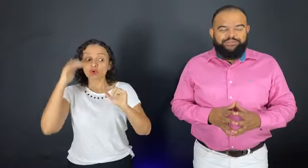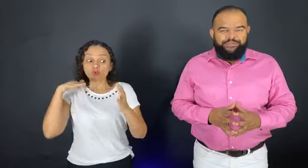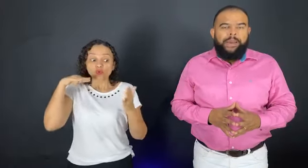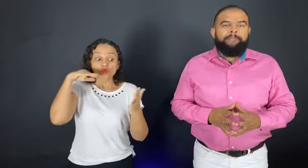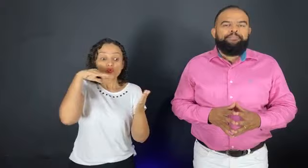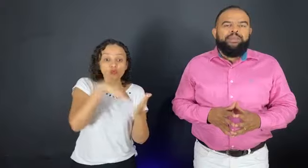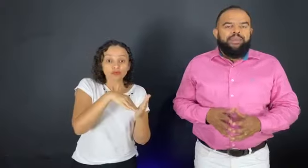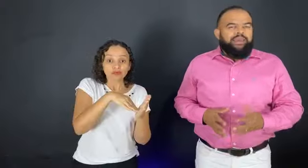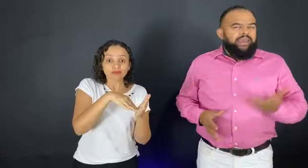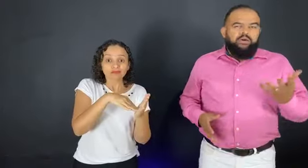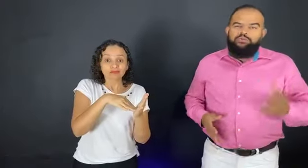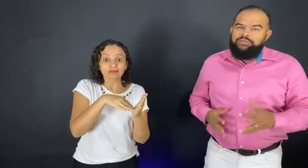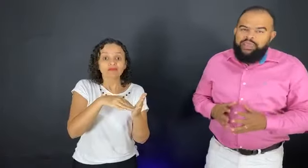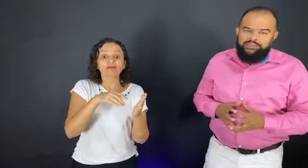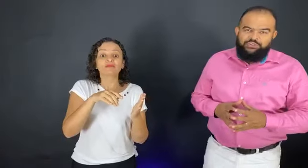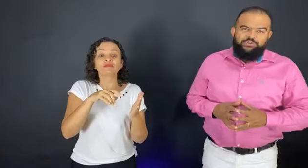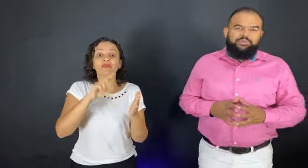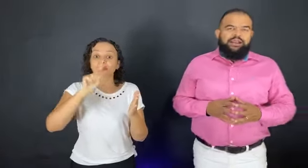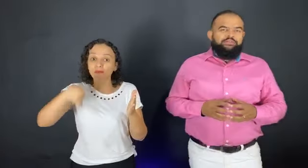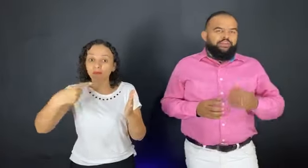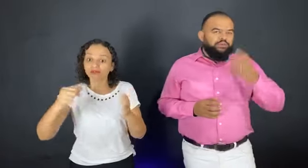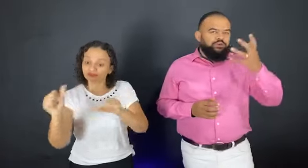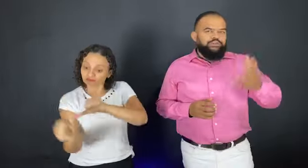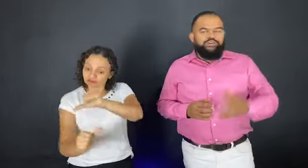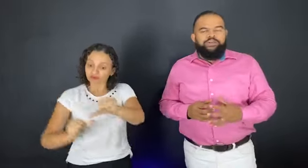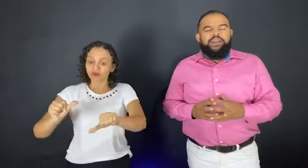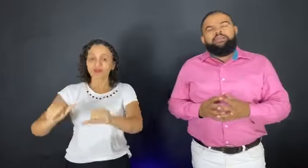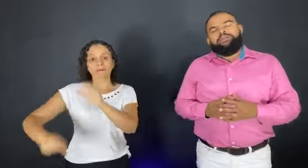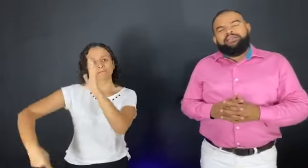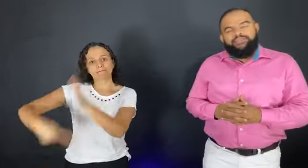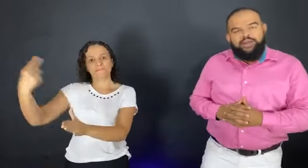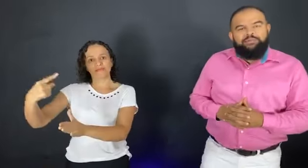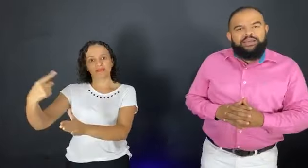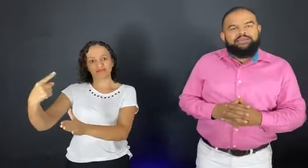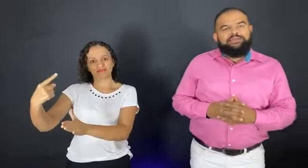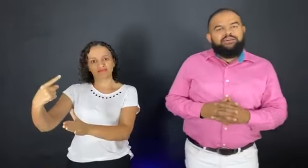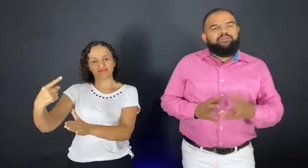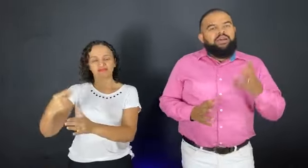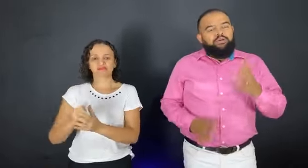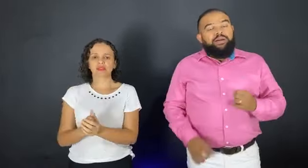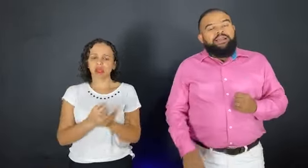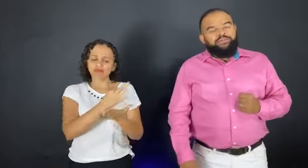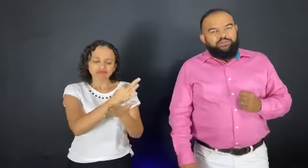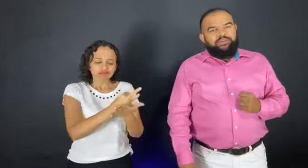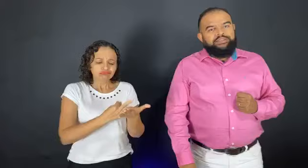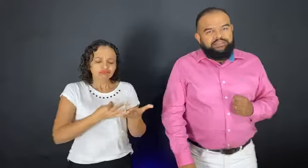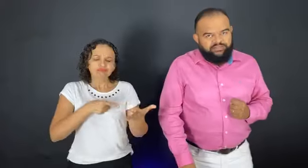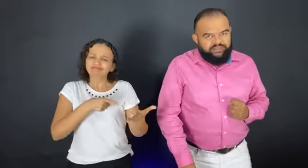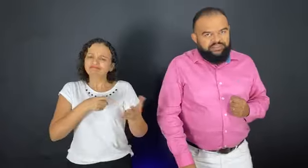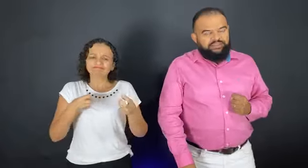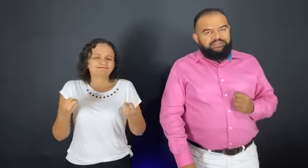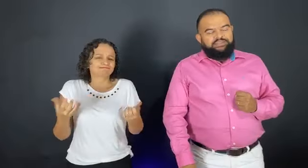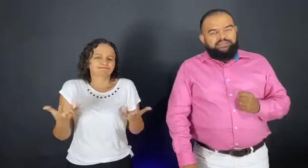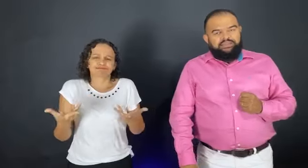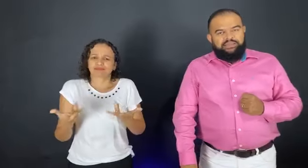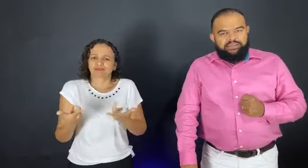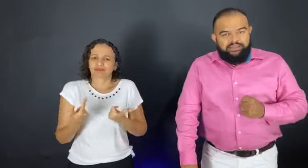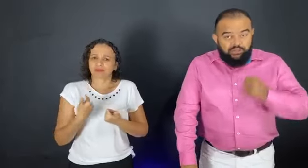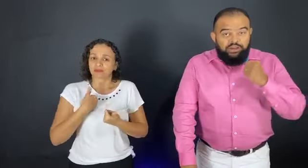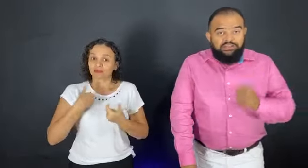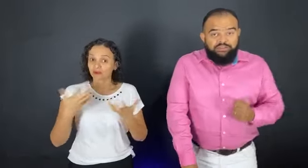primeiros. É um texto maravilhoso e eu quero trazer uma aplicação para as nossas